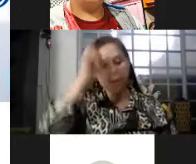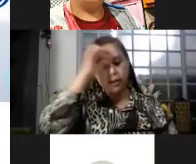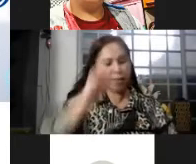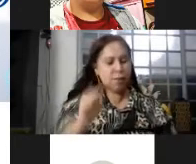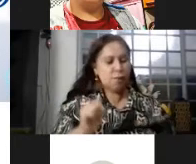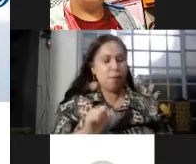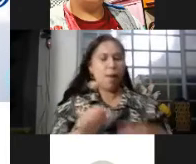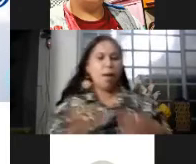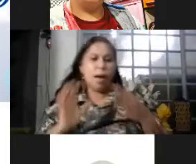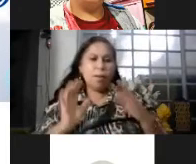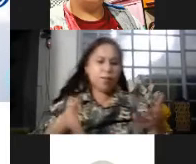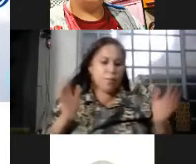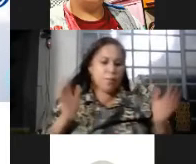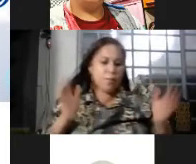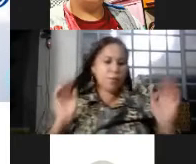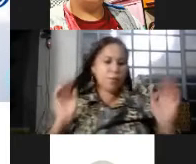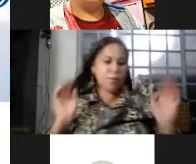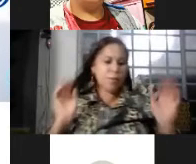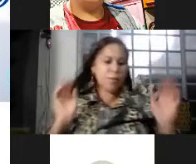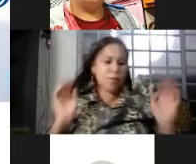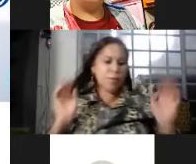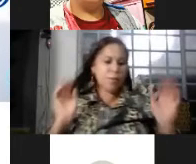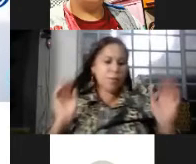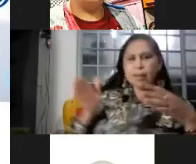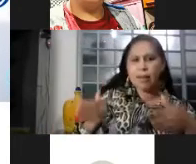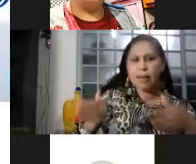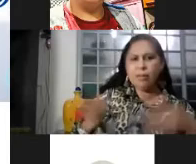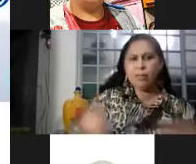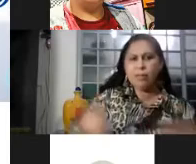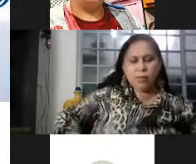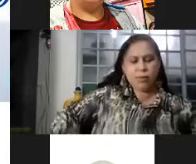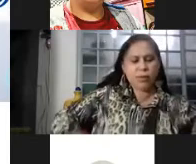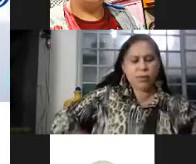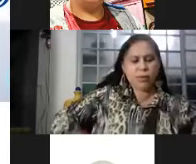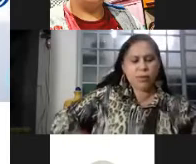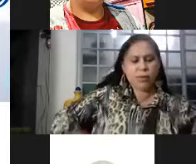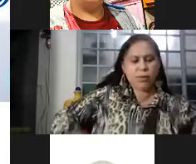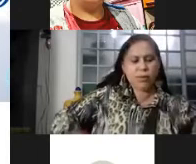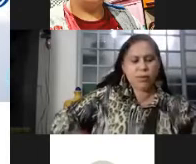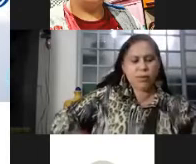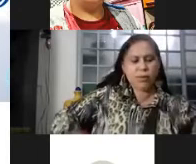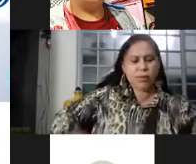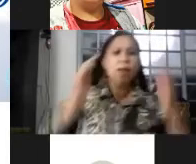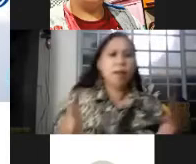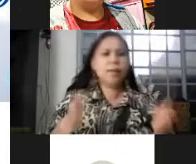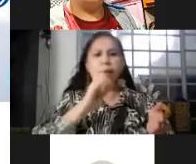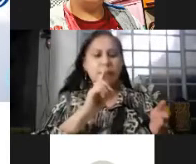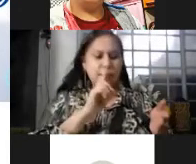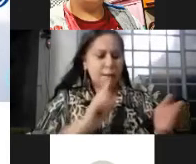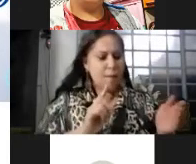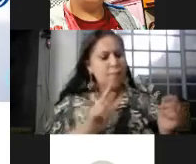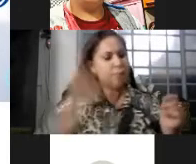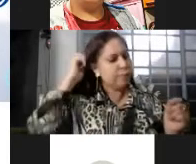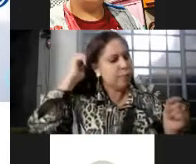aprender dessa forma. Agora vamos colocar nos espaços, né? Aqui tá eu, Josinal, fui o A, aqui tá